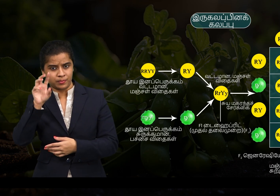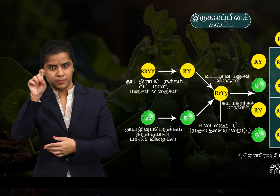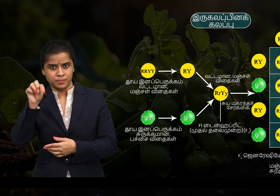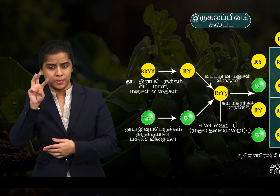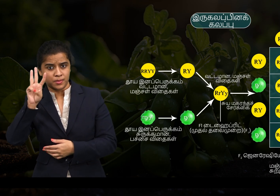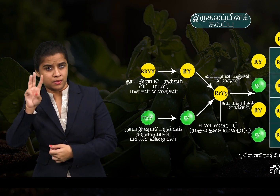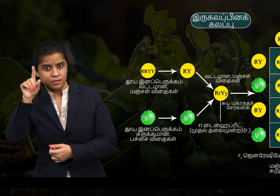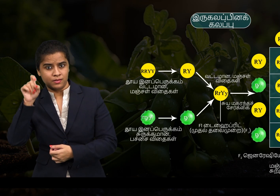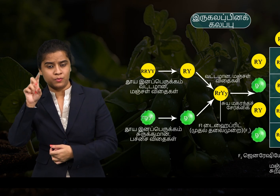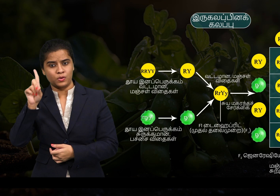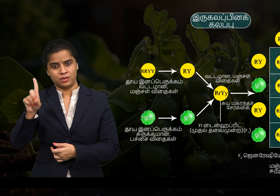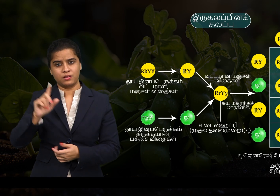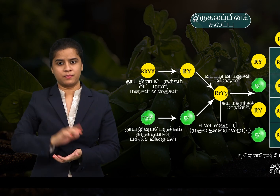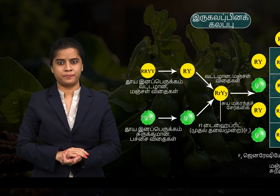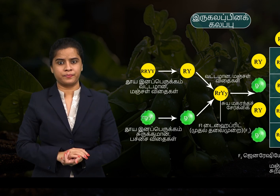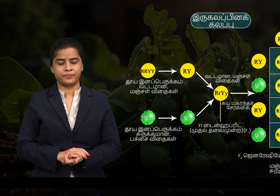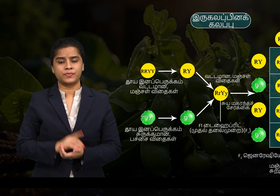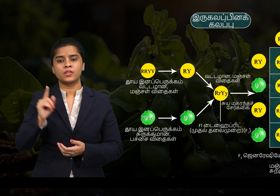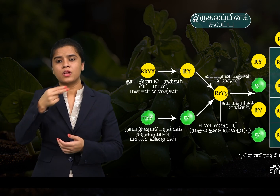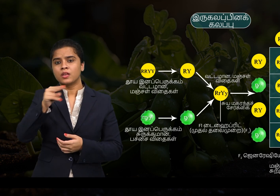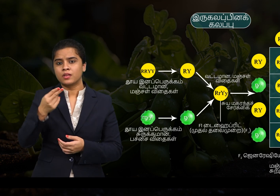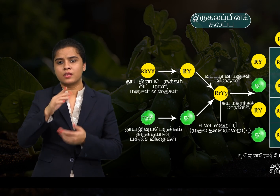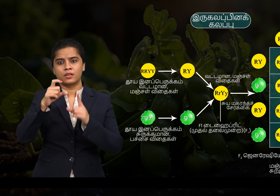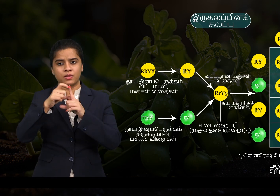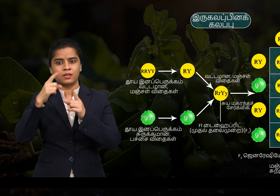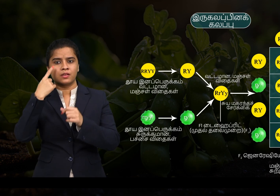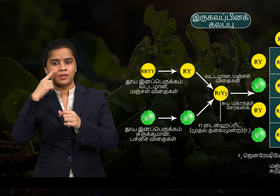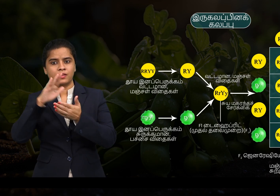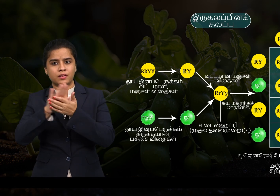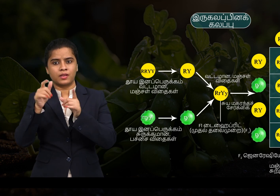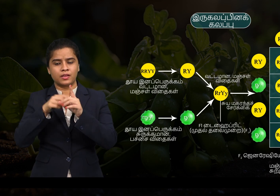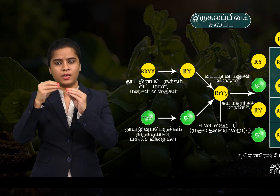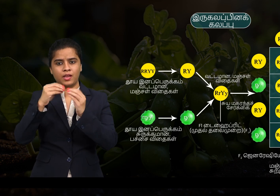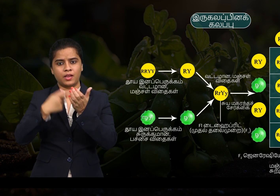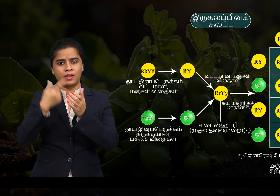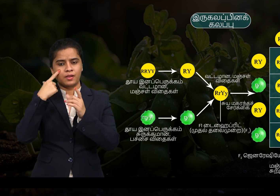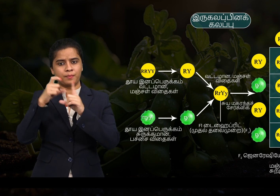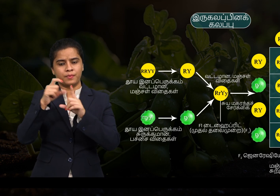9:3:1. இது இரட்டை பண்பு கலப்பு விகிதம் என்று அழைக்கப்படுகிறது.